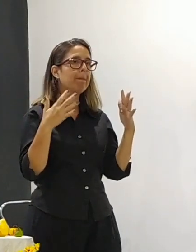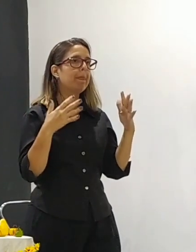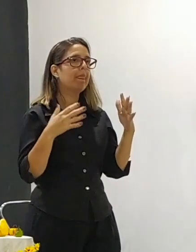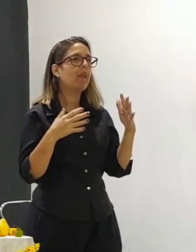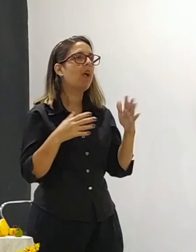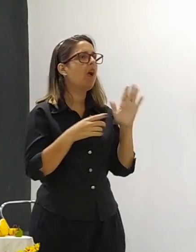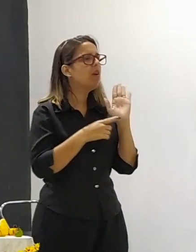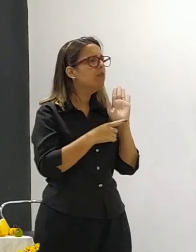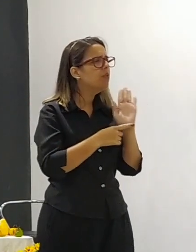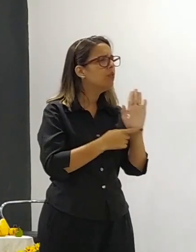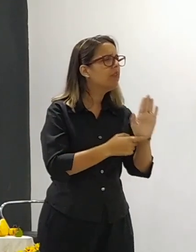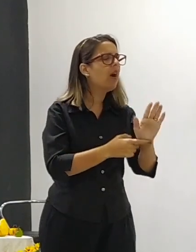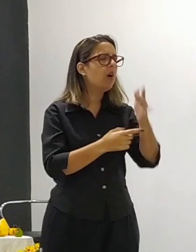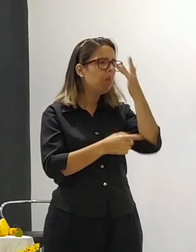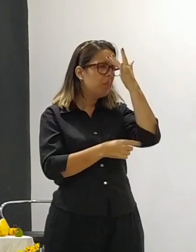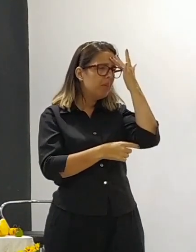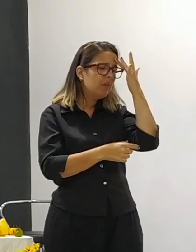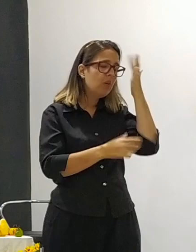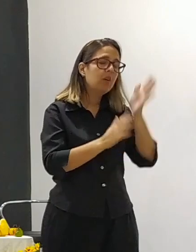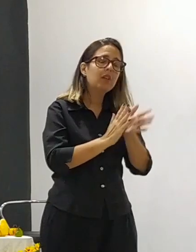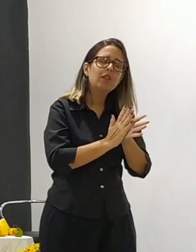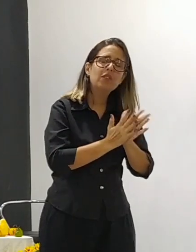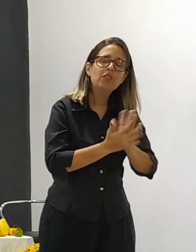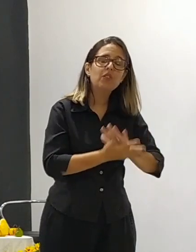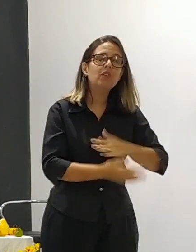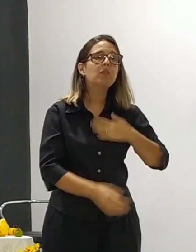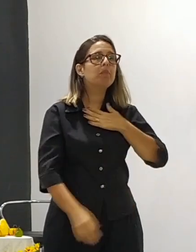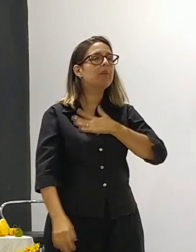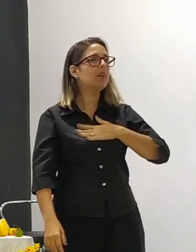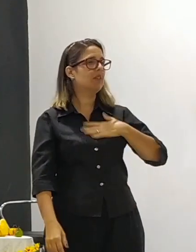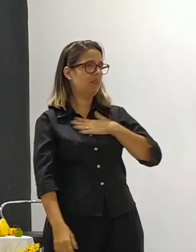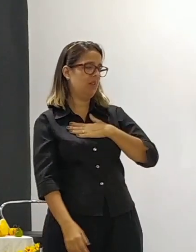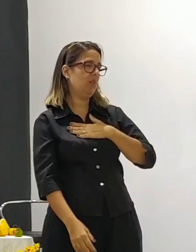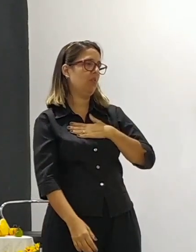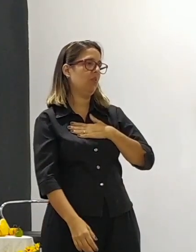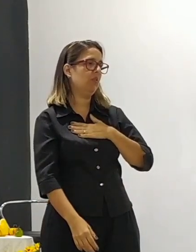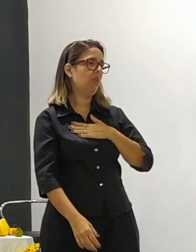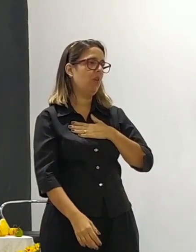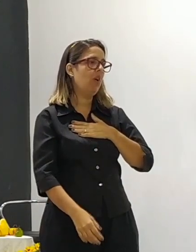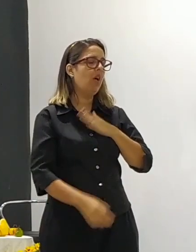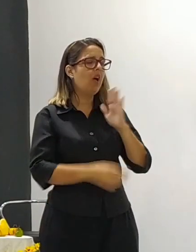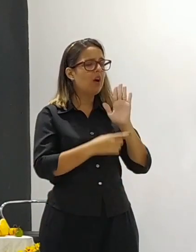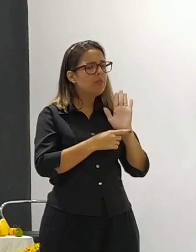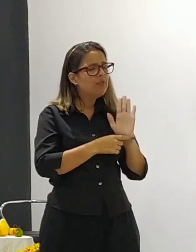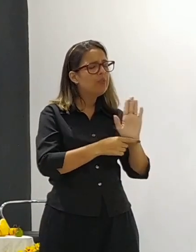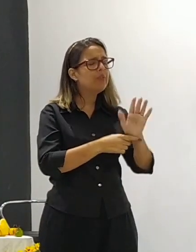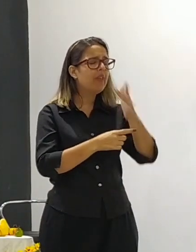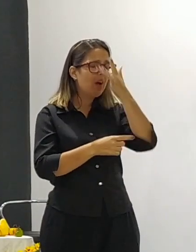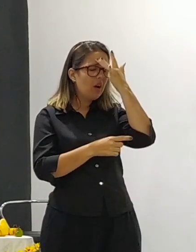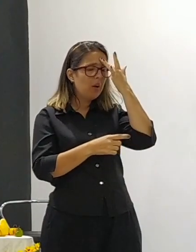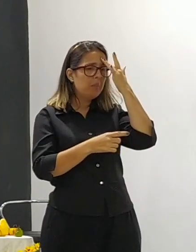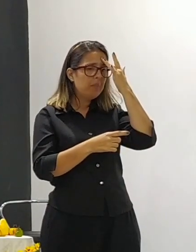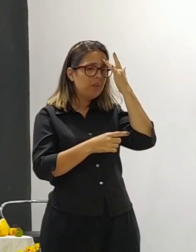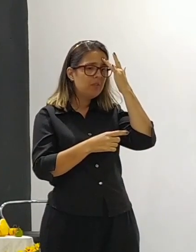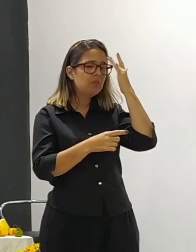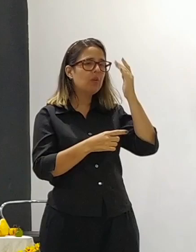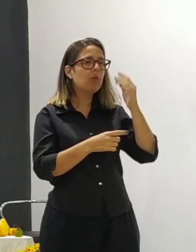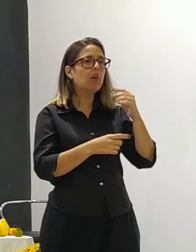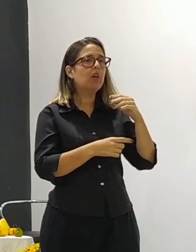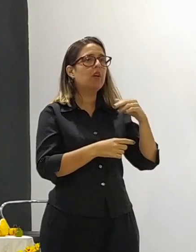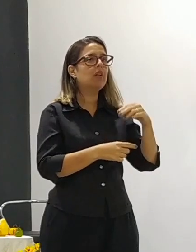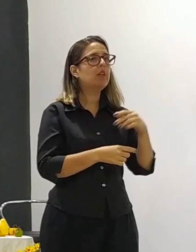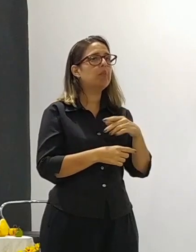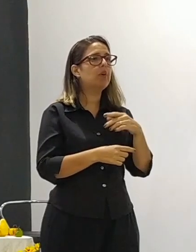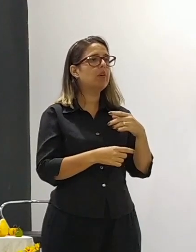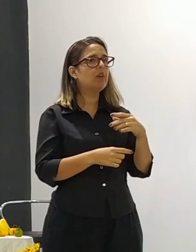está destruído. É prazeroso você pegar na mão dessa pessoa e erguer ela. E depois tu vê ela caminhando com as próprias